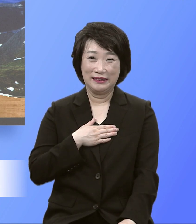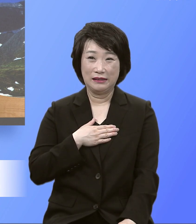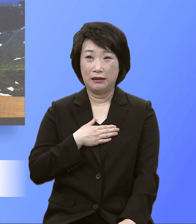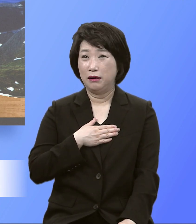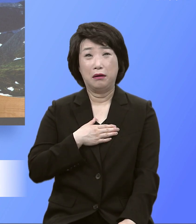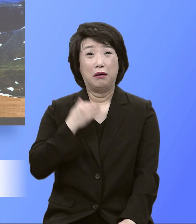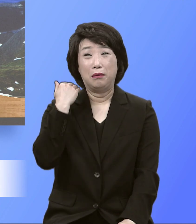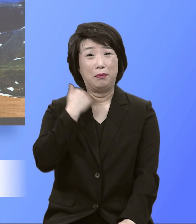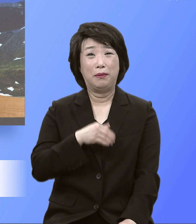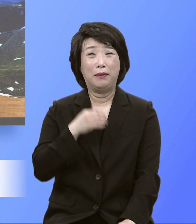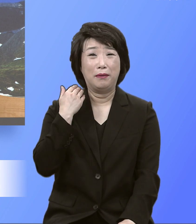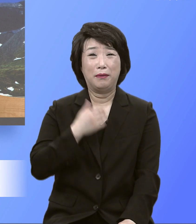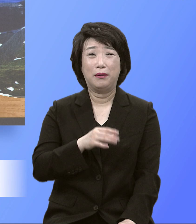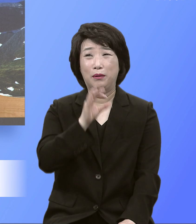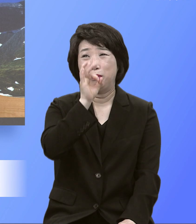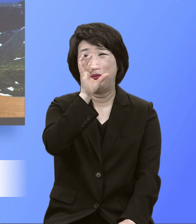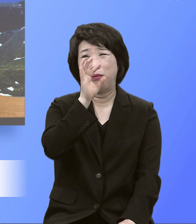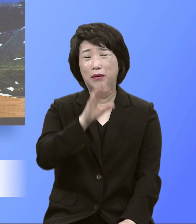못할 것 같다.